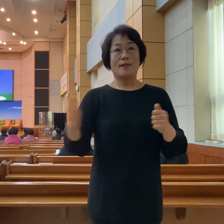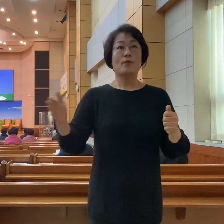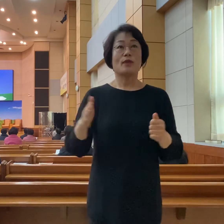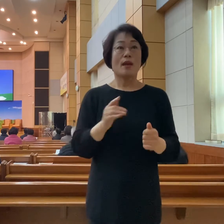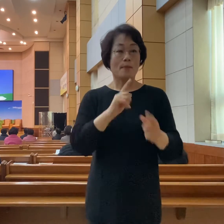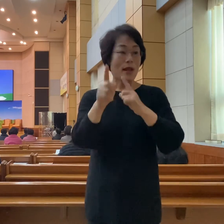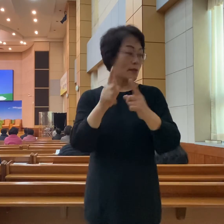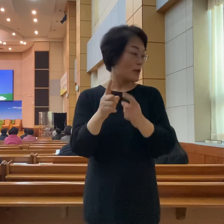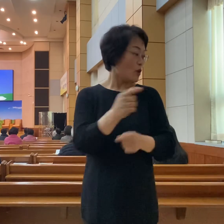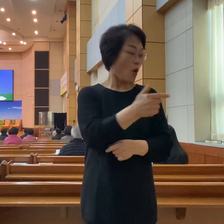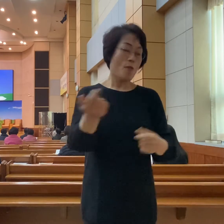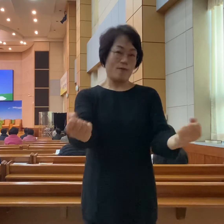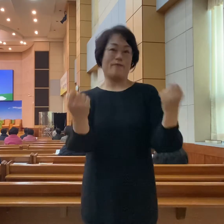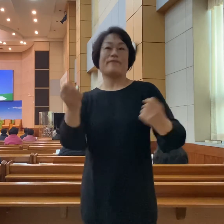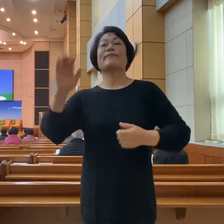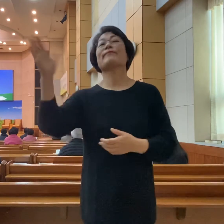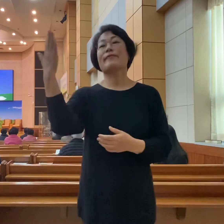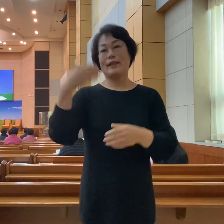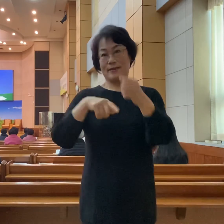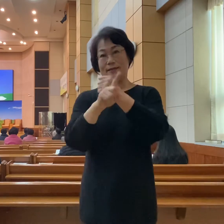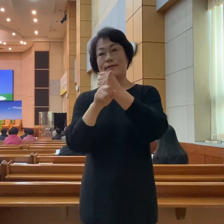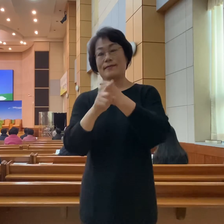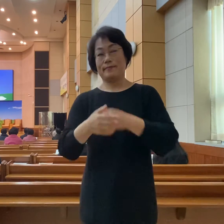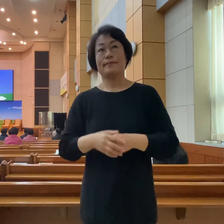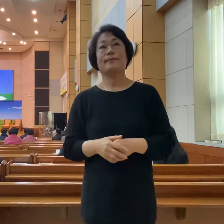말씀이 얼마나 힘이 돼요.